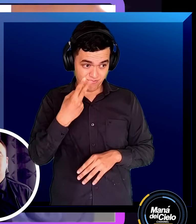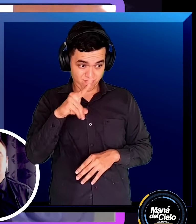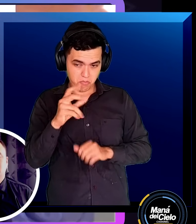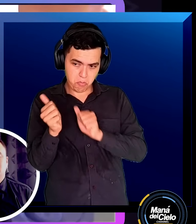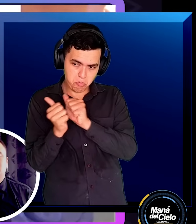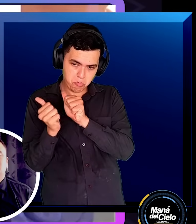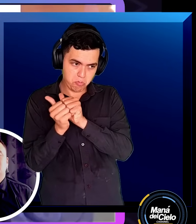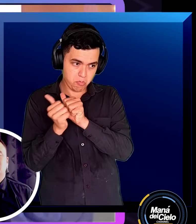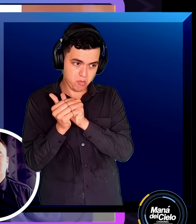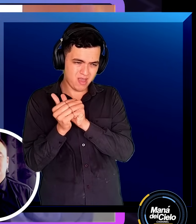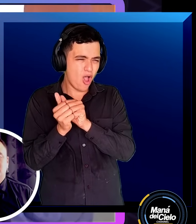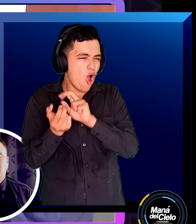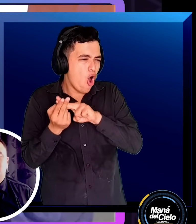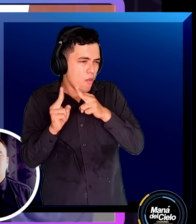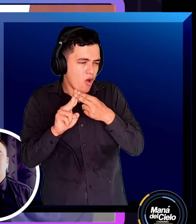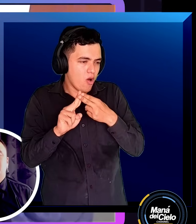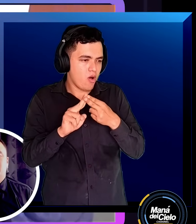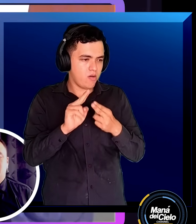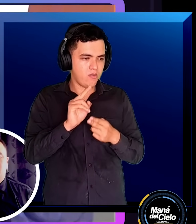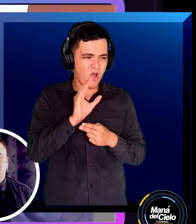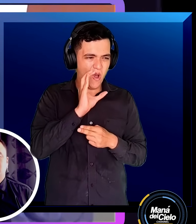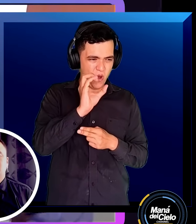Ay, usted tiene recursos para todo.